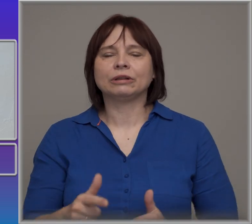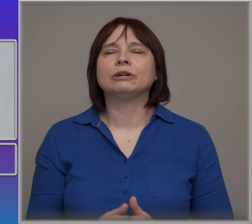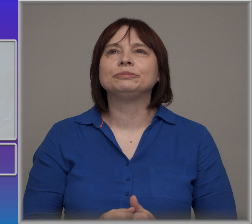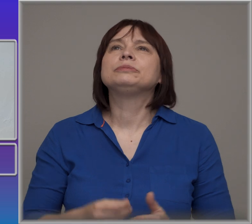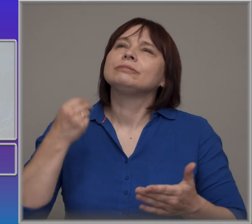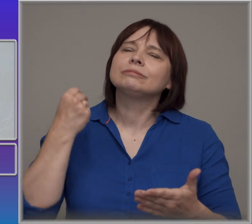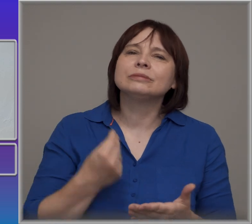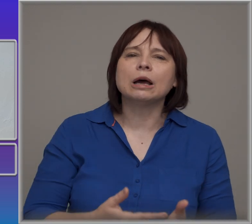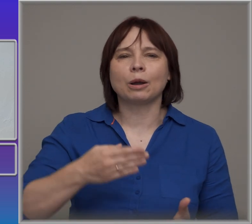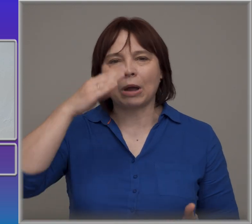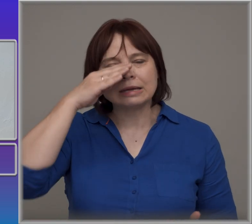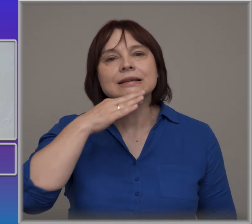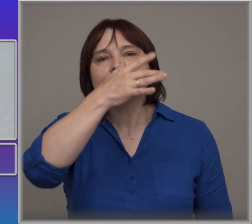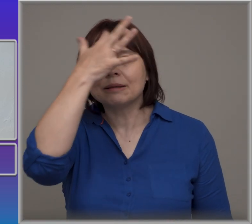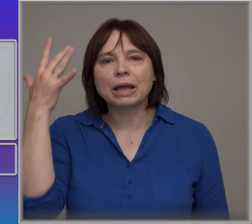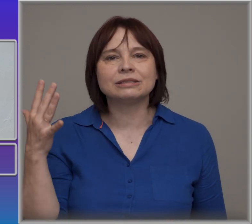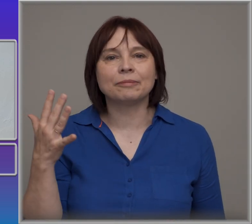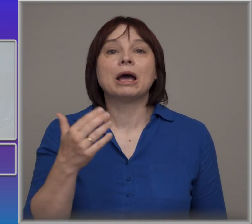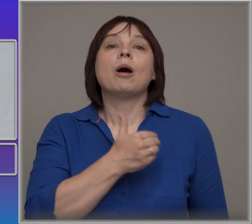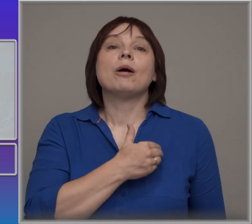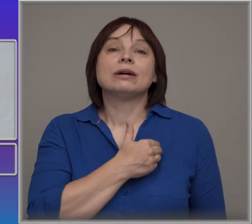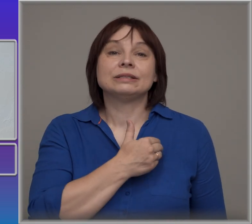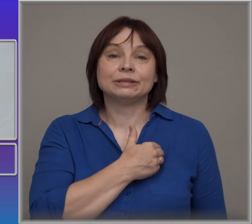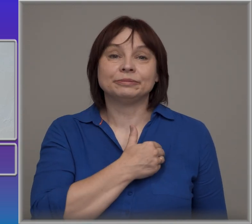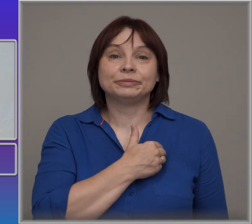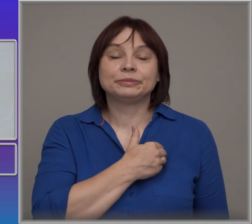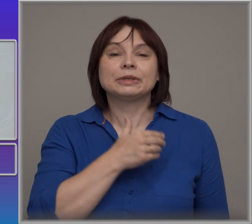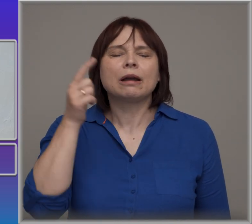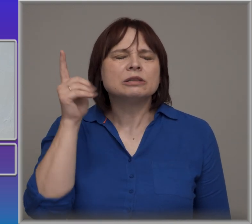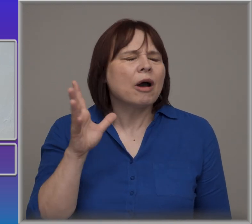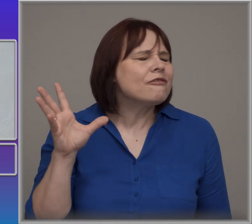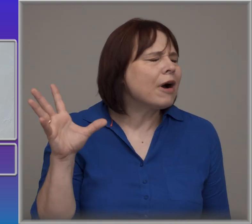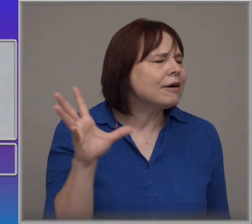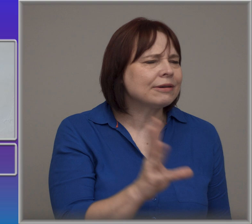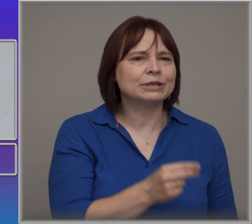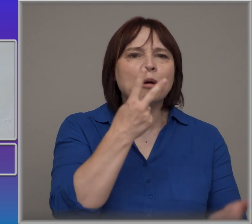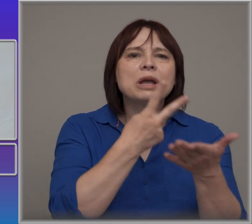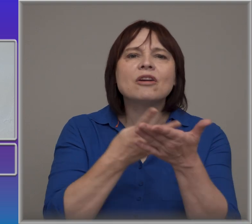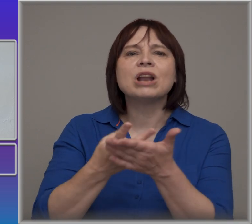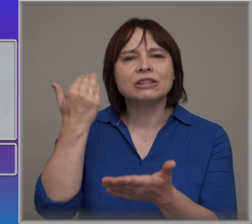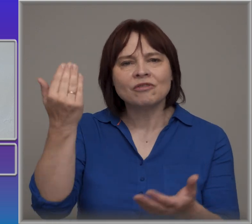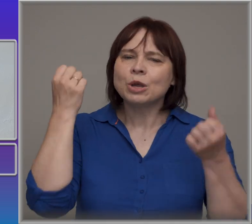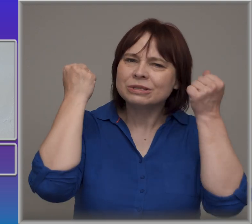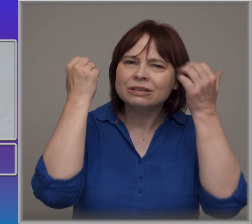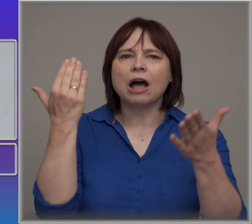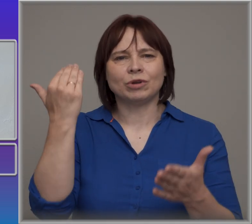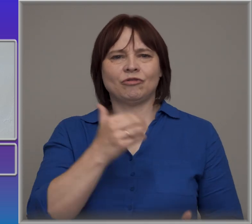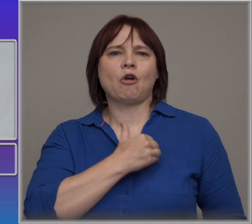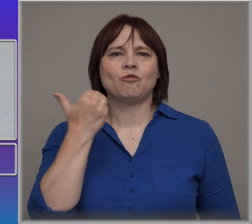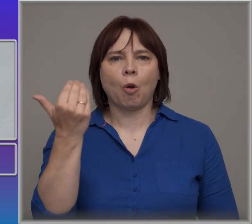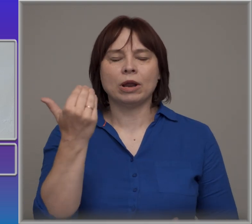Дорогой наш Небесный Отец, мы хотим, Господь, во всем, Боже, являть Твою славу и Твою